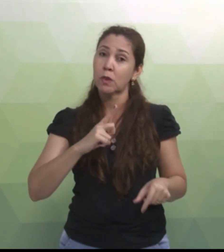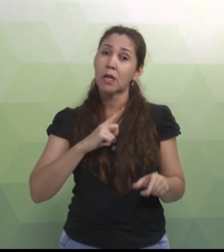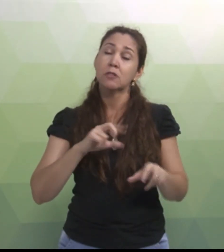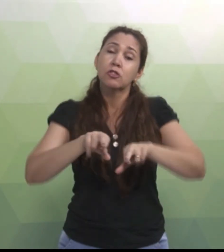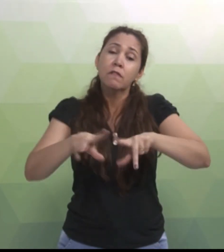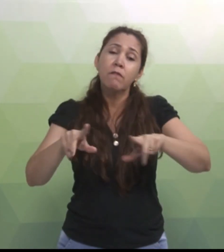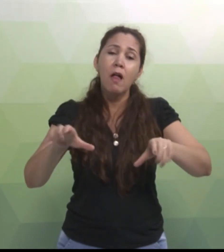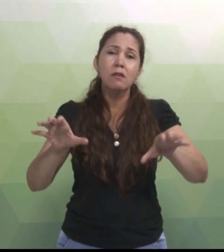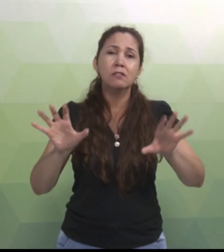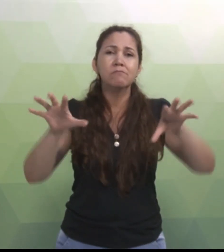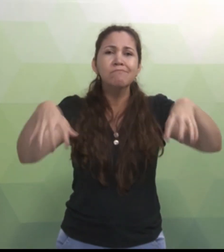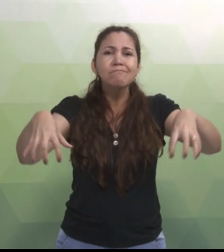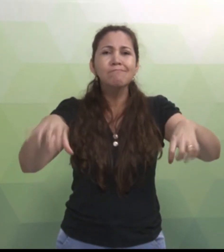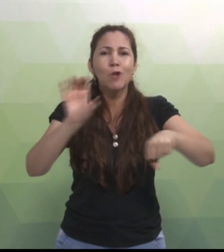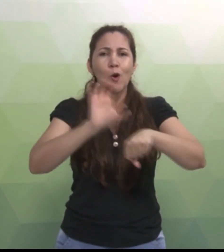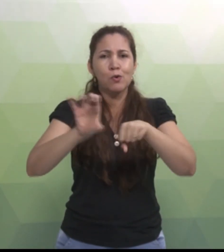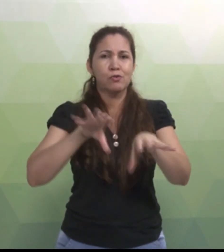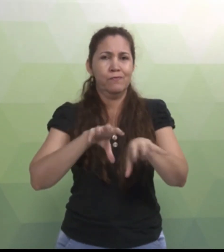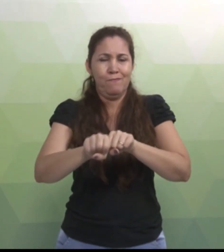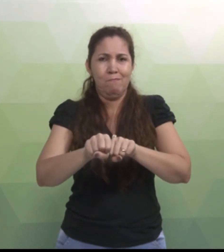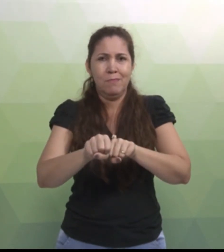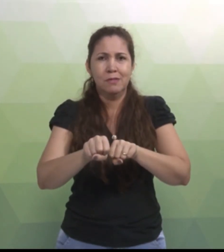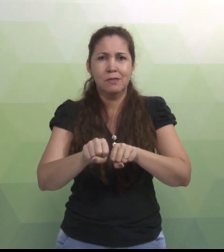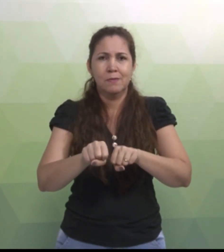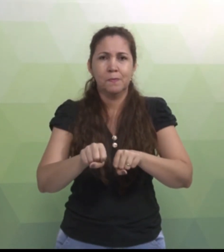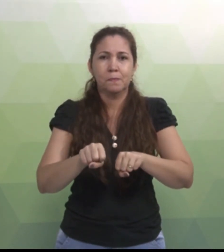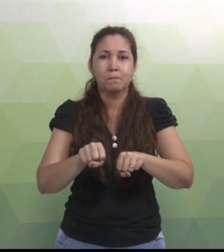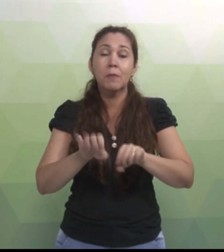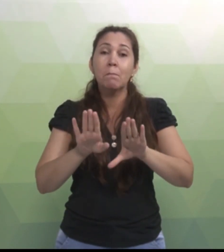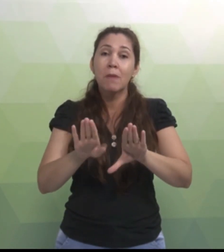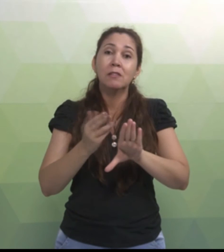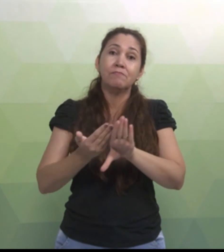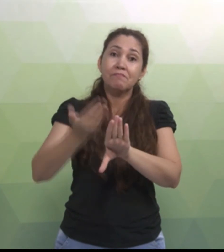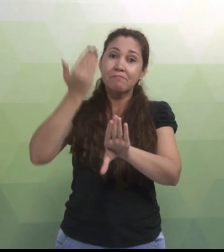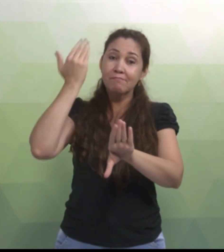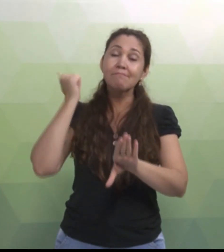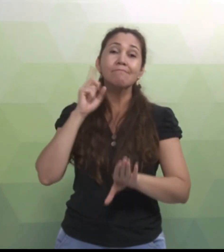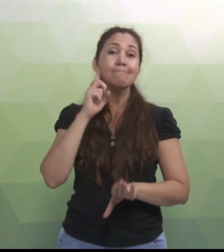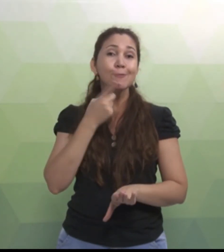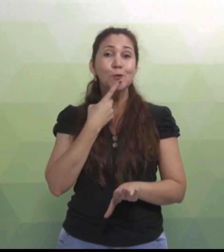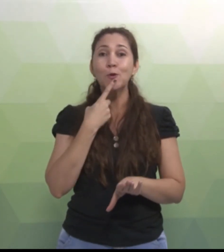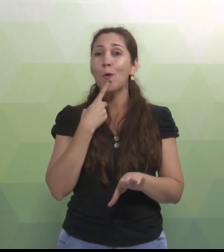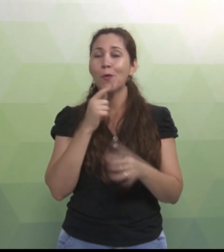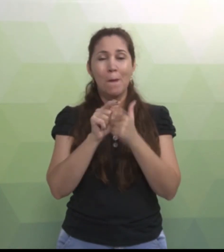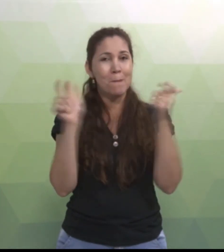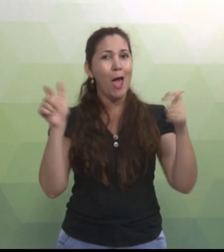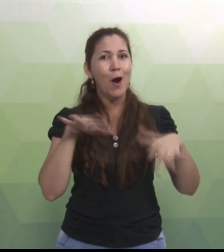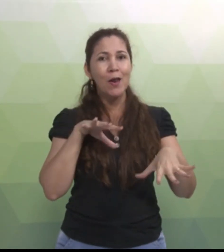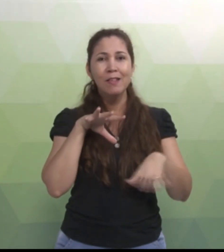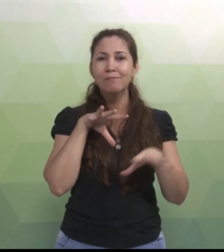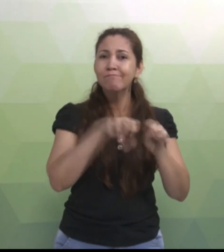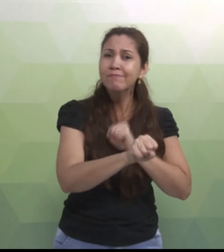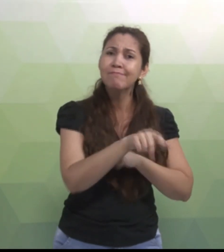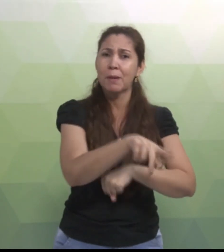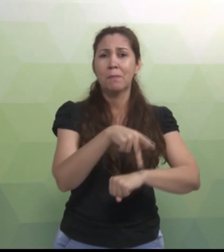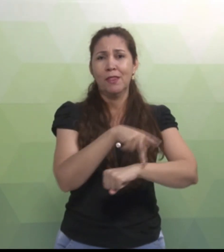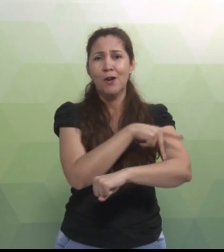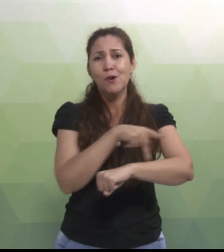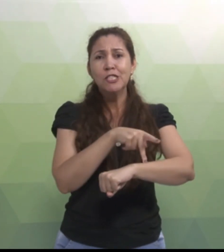ciências. Então, são campos diferentes, campos de formação diferentes. Antes, a maioria dos surdos